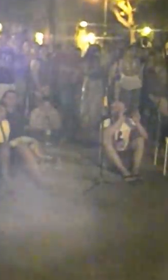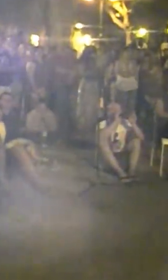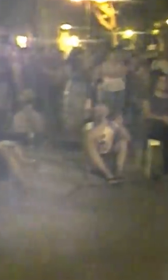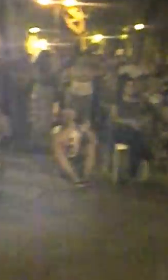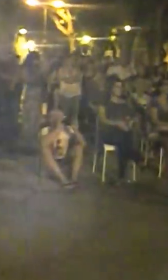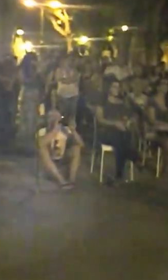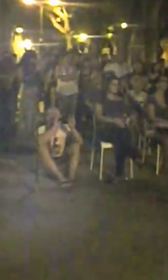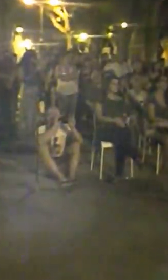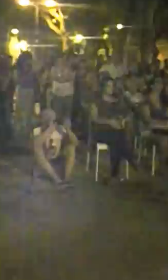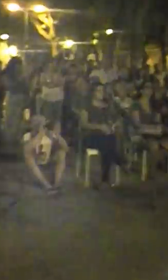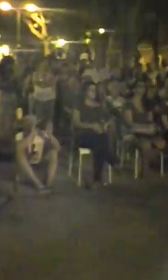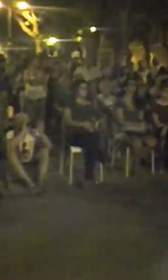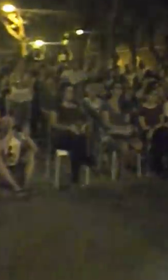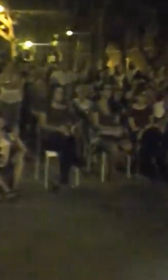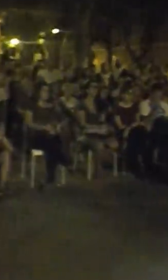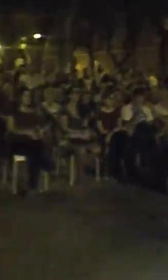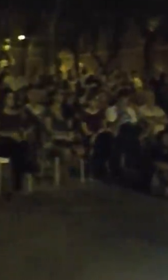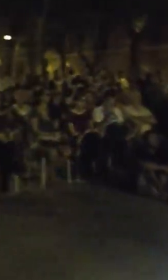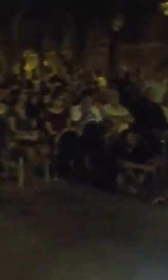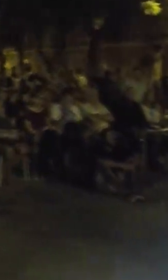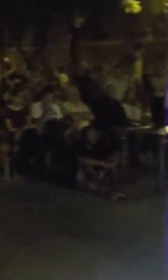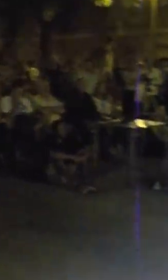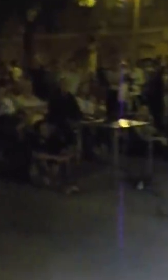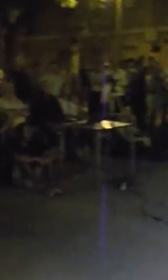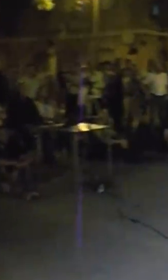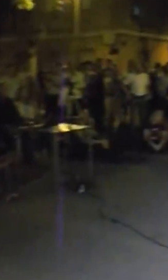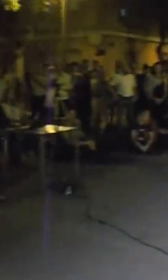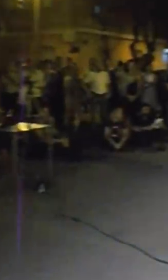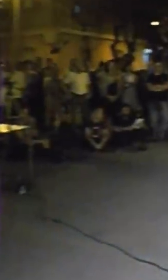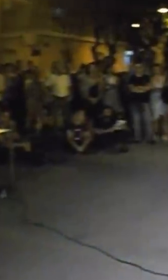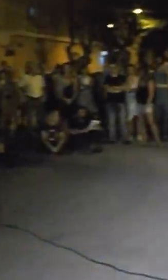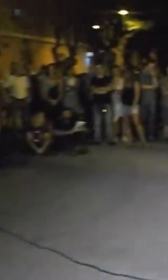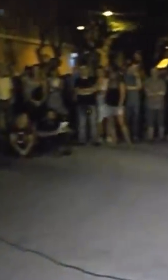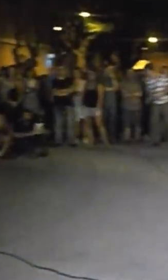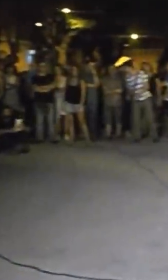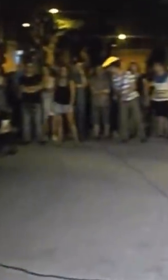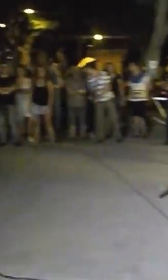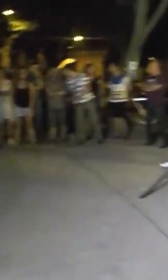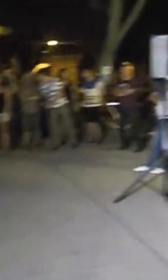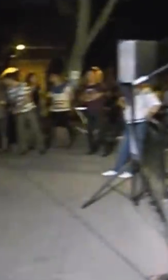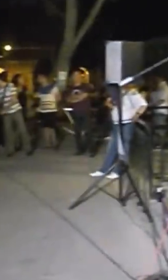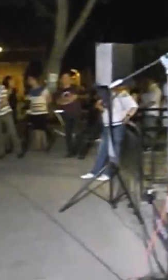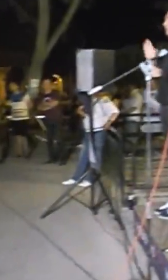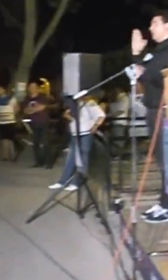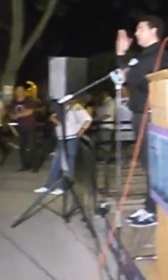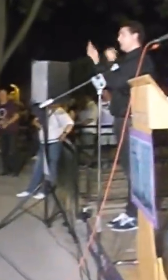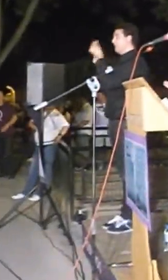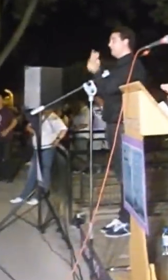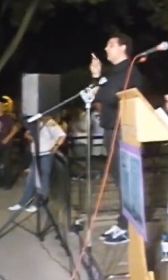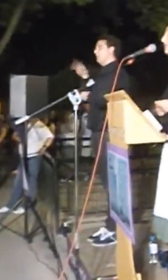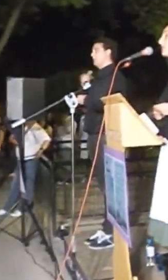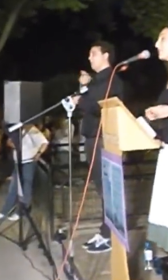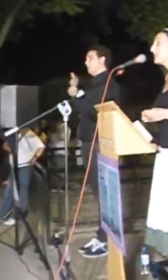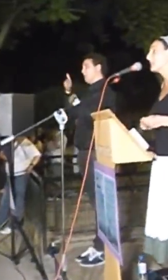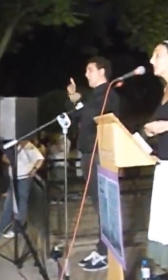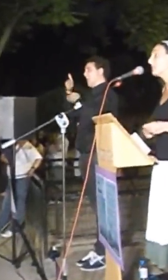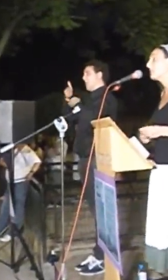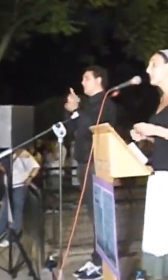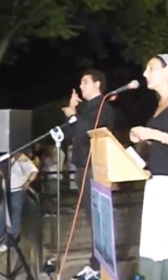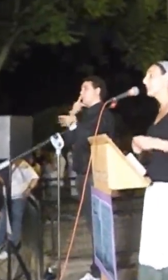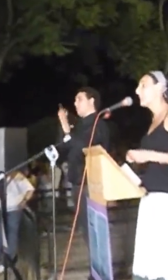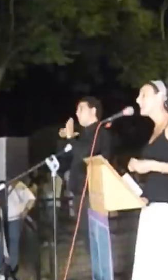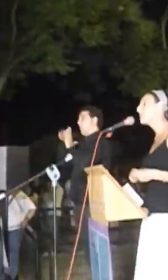e más cosas sobre el medio ambiente también se van a eliminar las barreras regulatorias sobre medio